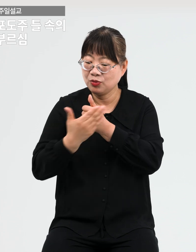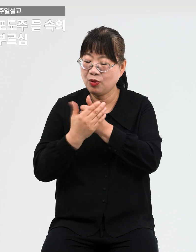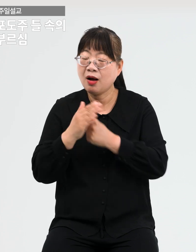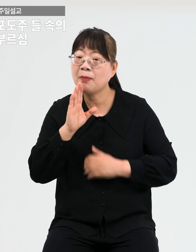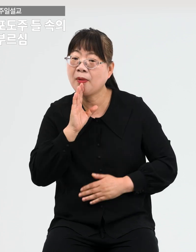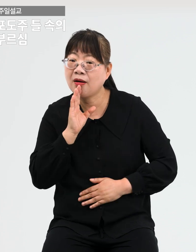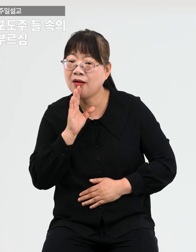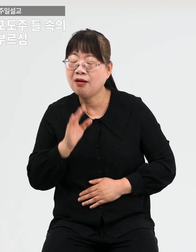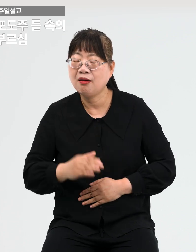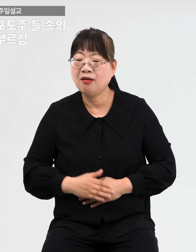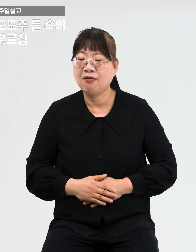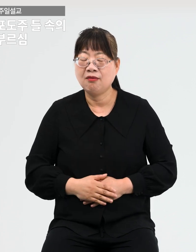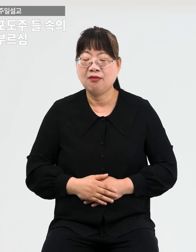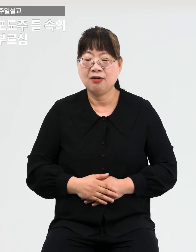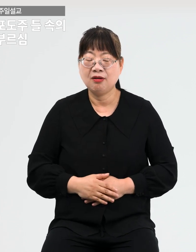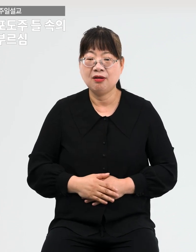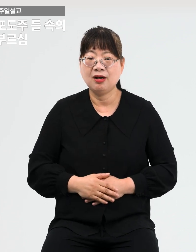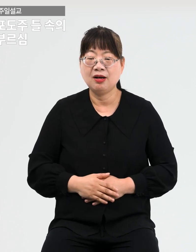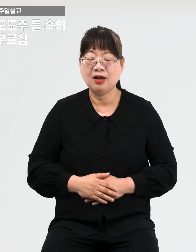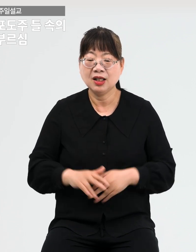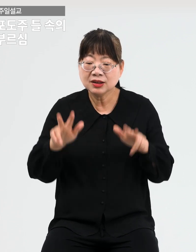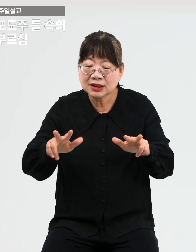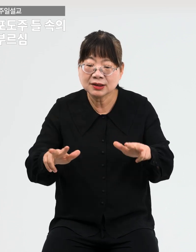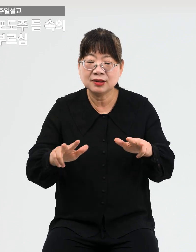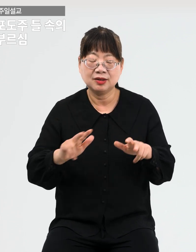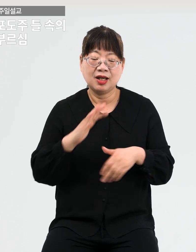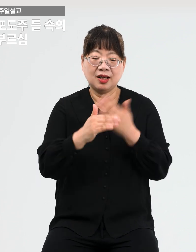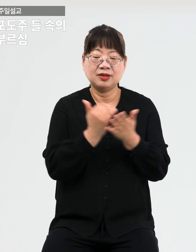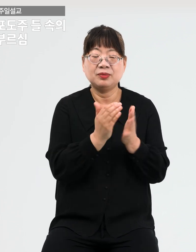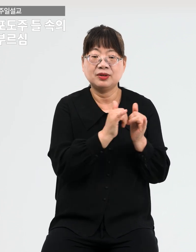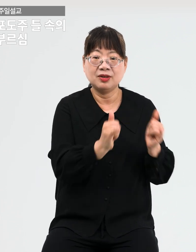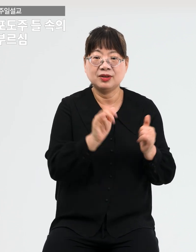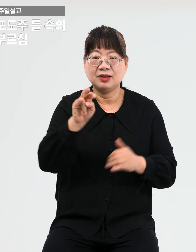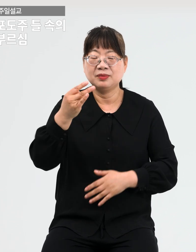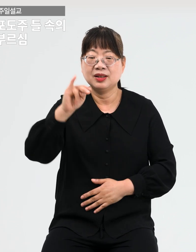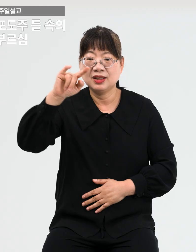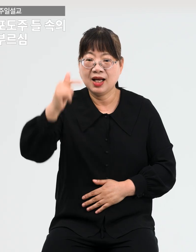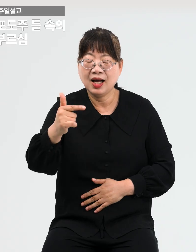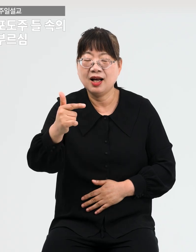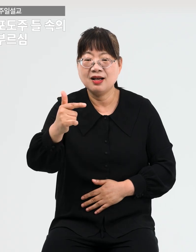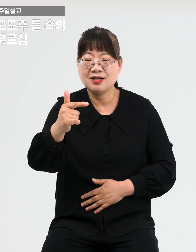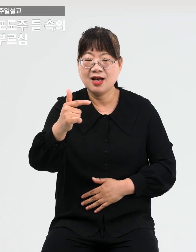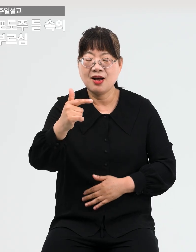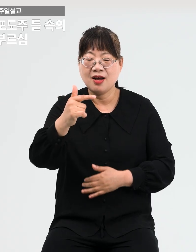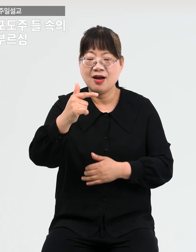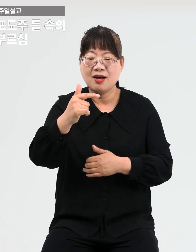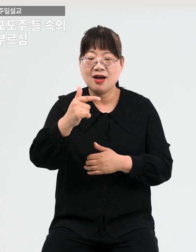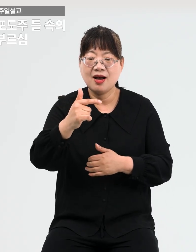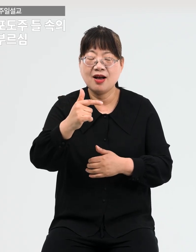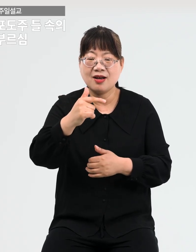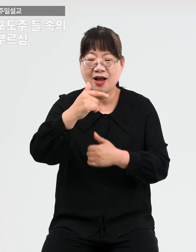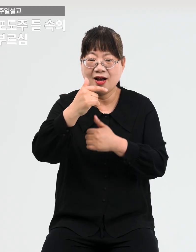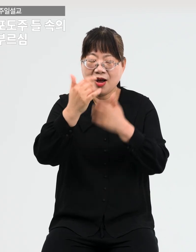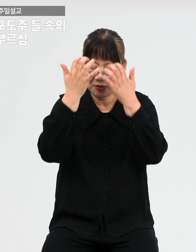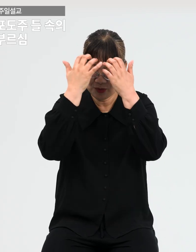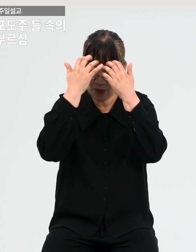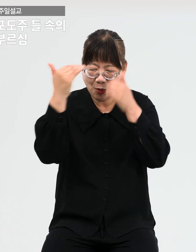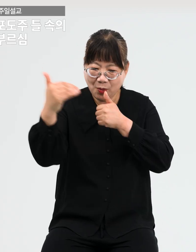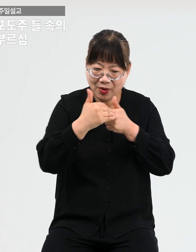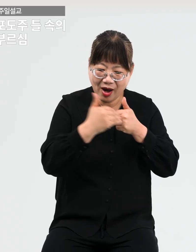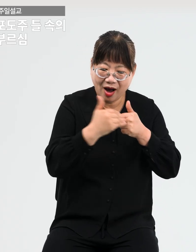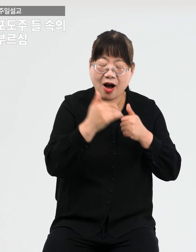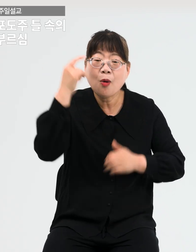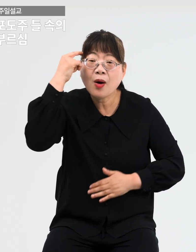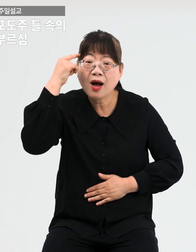도와주셨다면 어떻게 하나님의 백성인 우리가 미디안의 손에 이렇게 피폐해질 수 있습니까? 하나님이